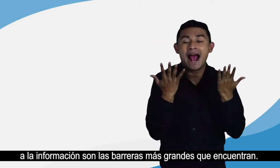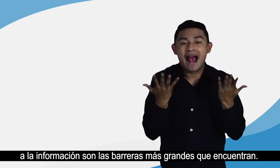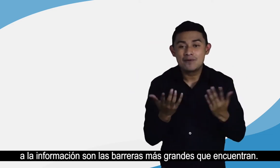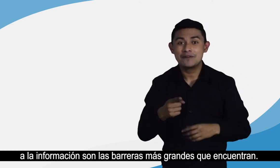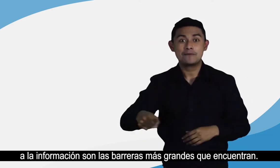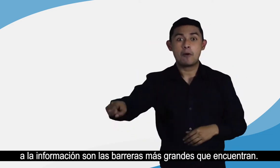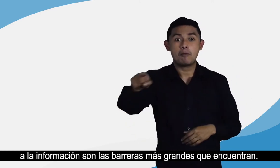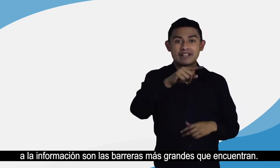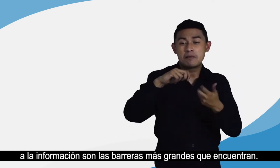grandes que encuentran.